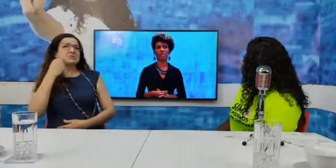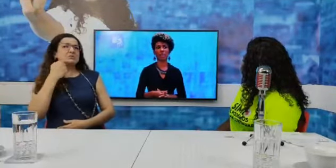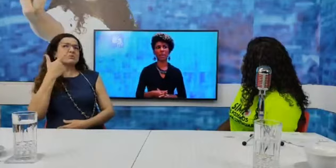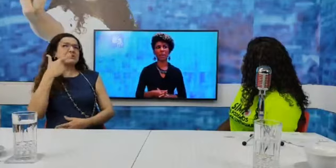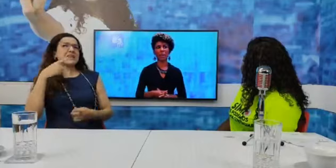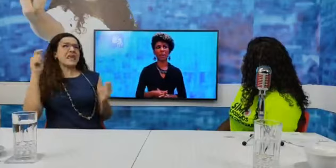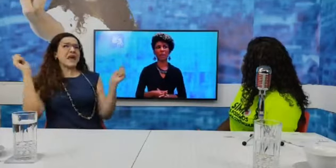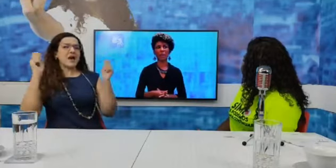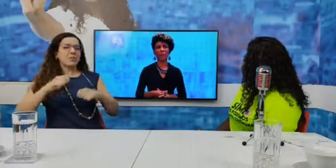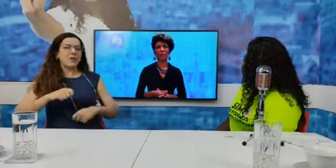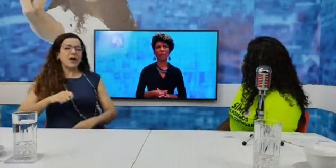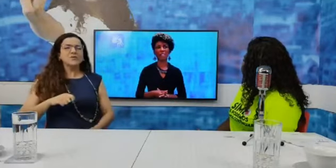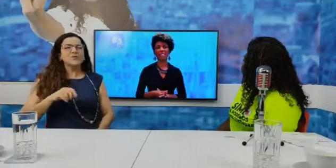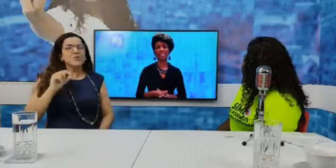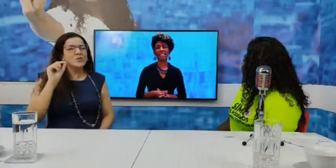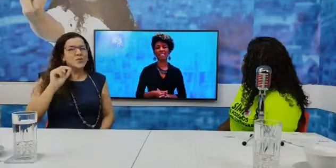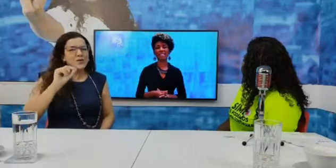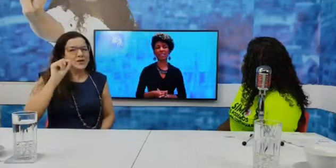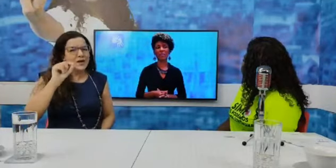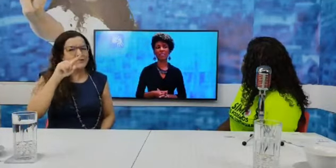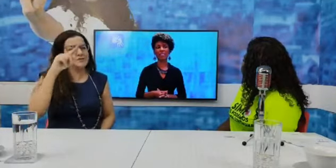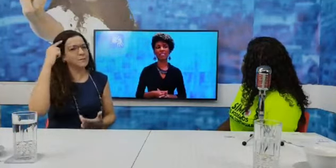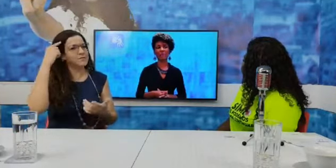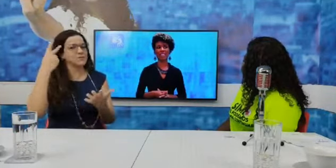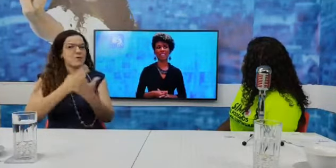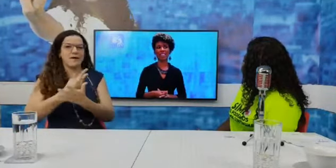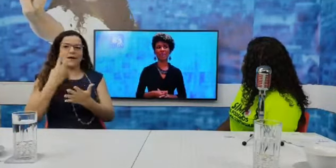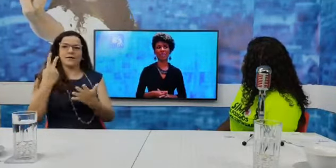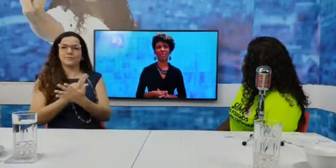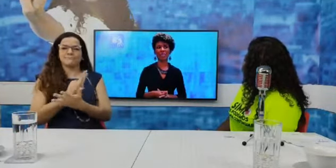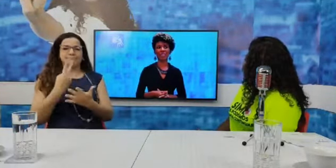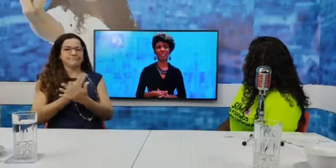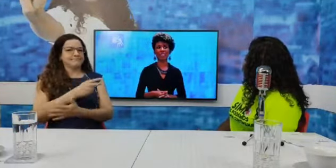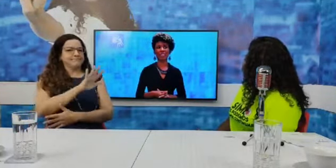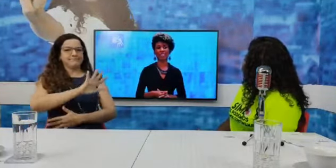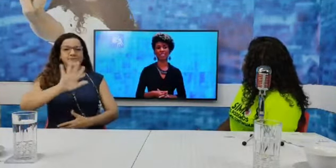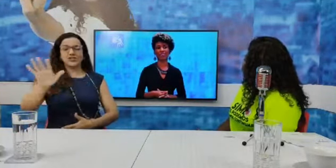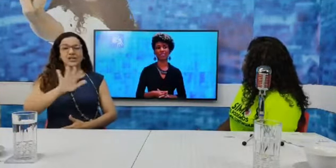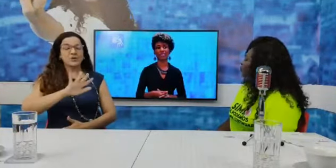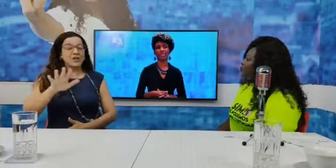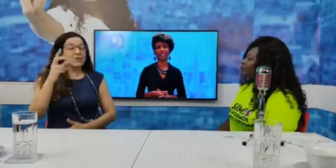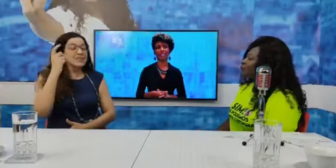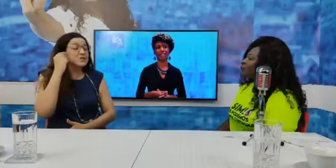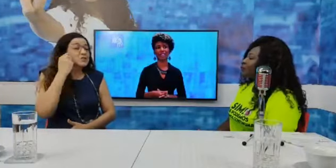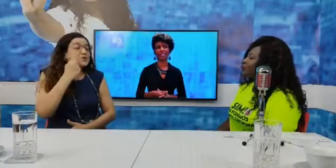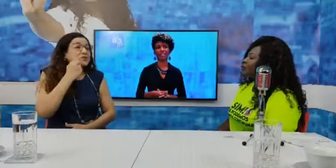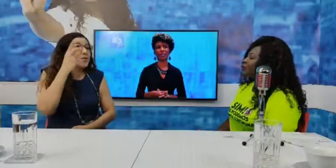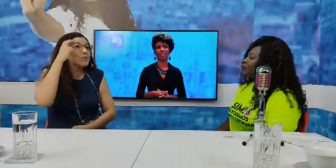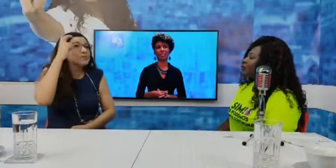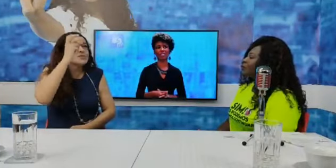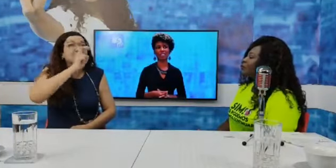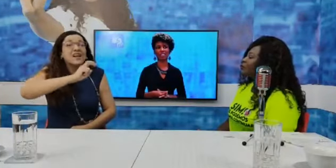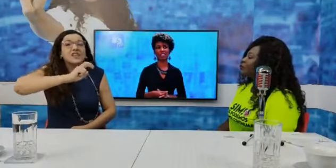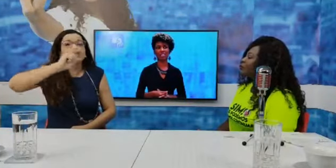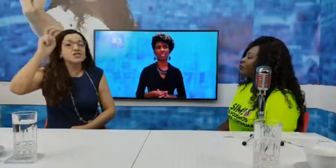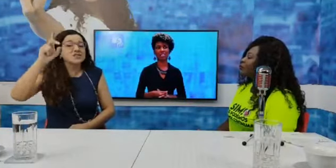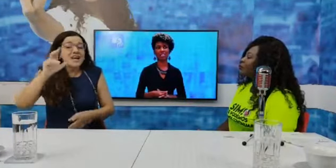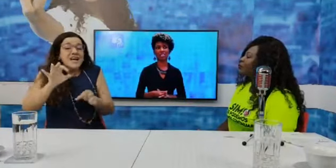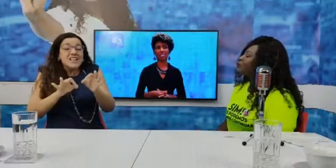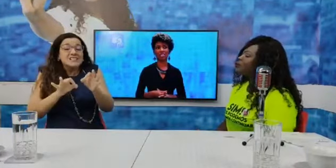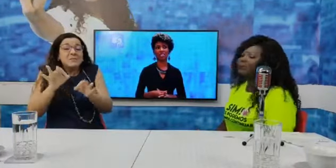acontecendo. Mas se não, como é que ele vai ficar pensando? Ai, meu Deus, eu não vou, então eu não vou lá. Isso não pode acontecer,